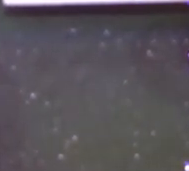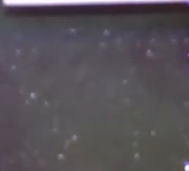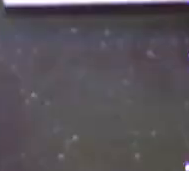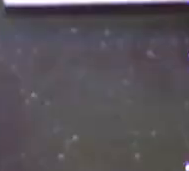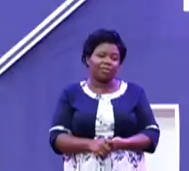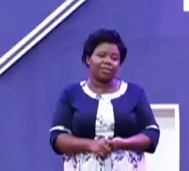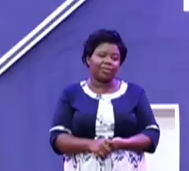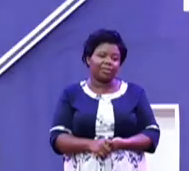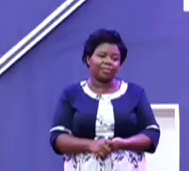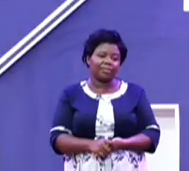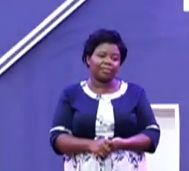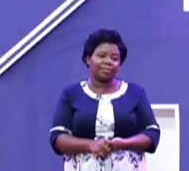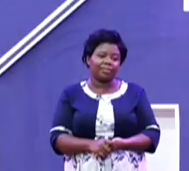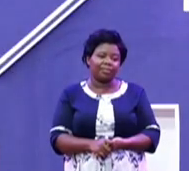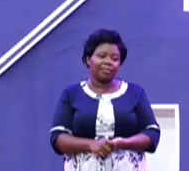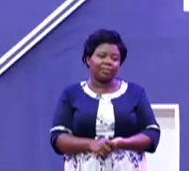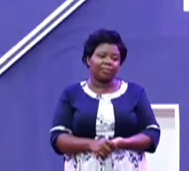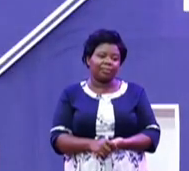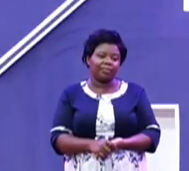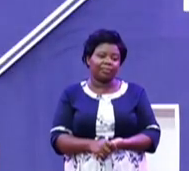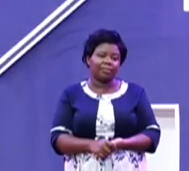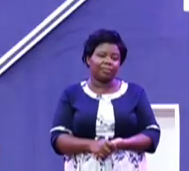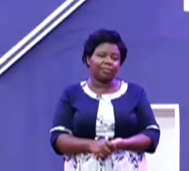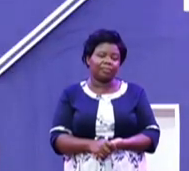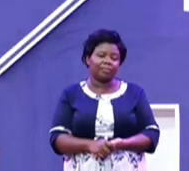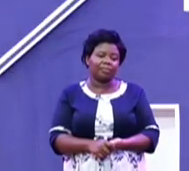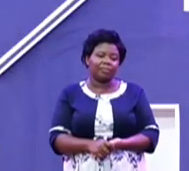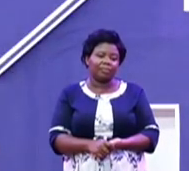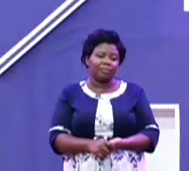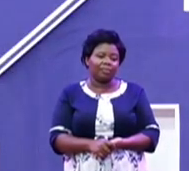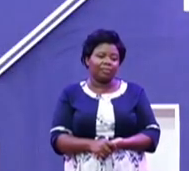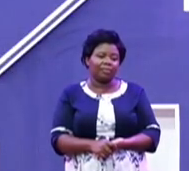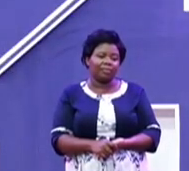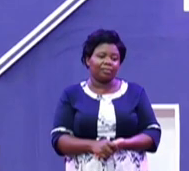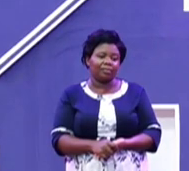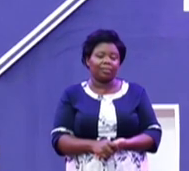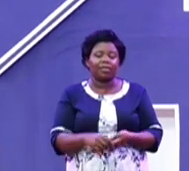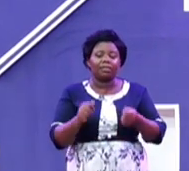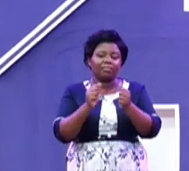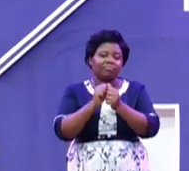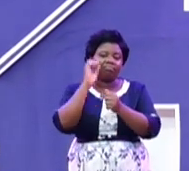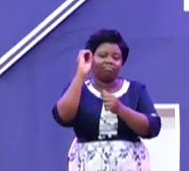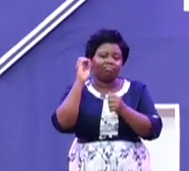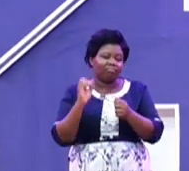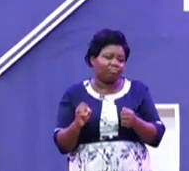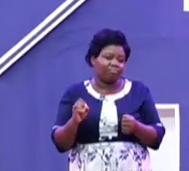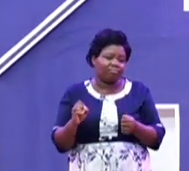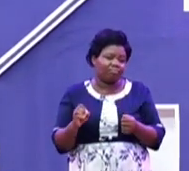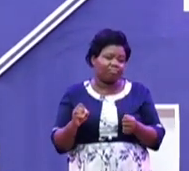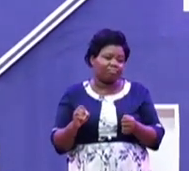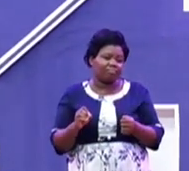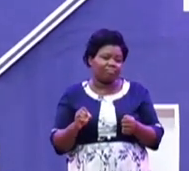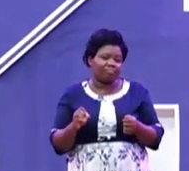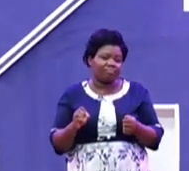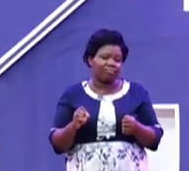offering ekiweebwayo yes ekiweebwayo then waliwo kye tuyita tithe chimweche kumi.